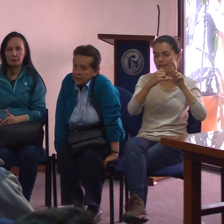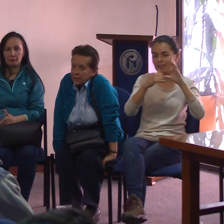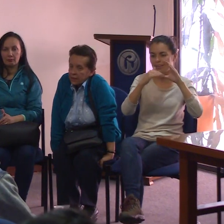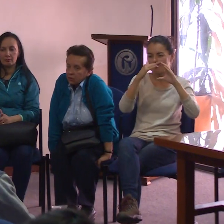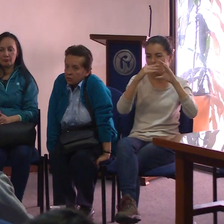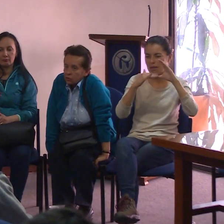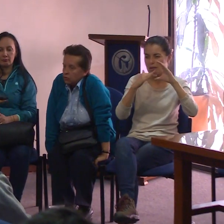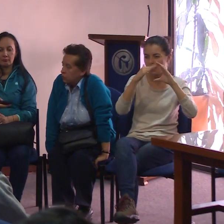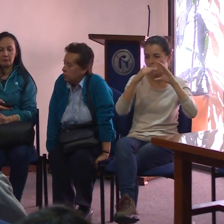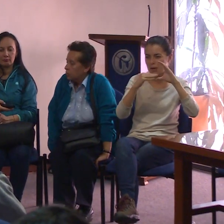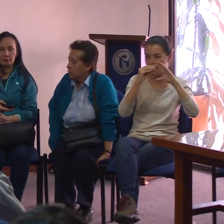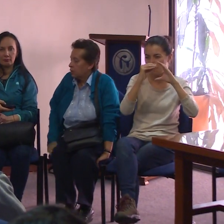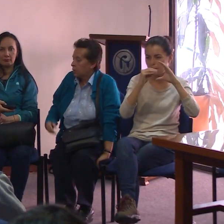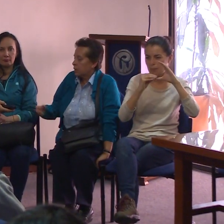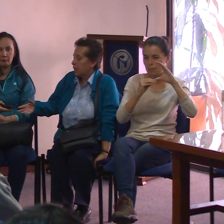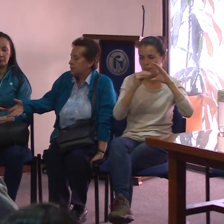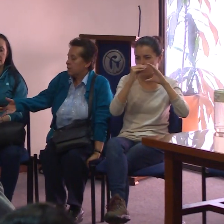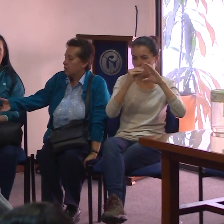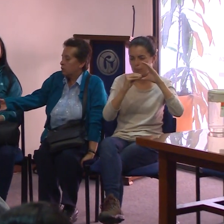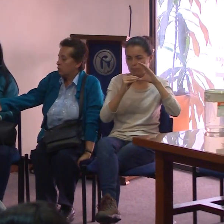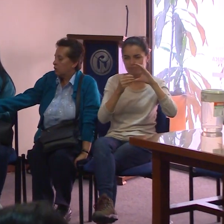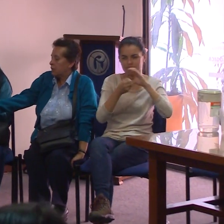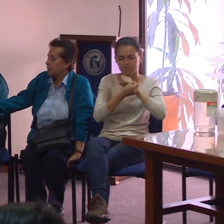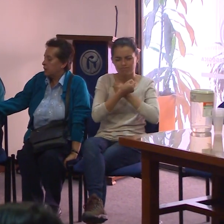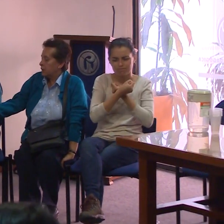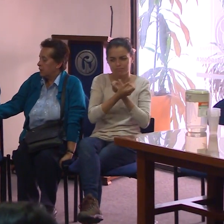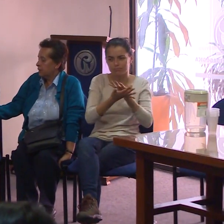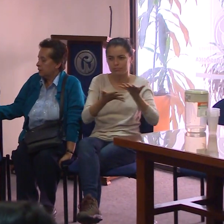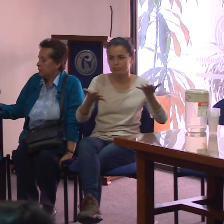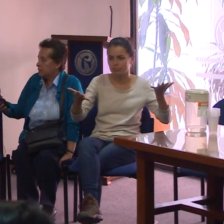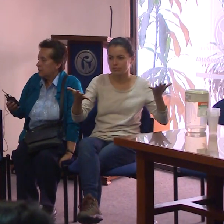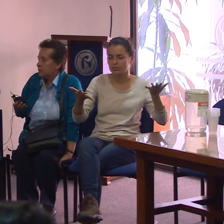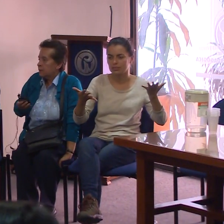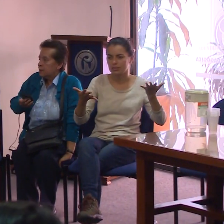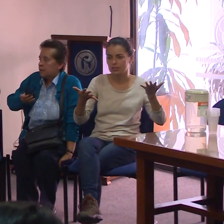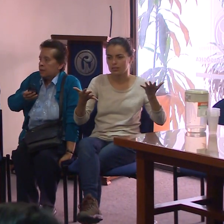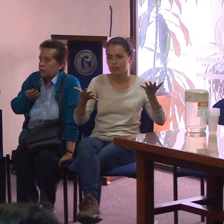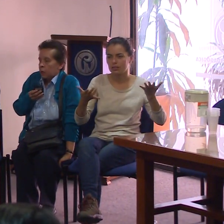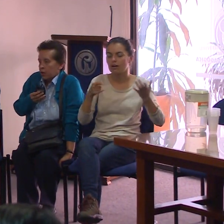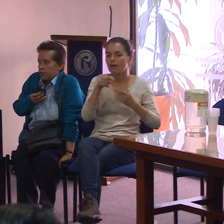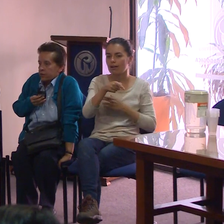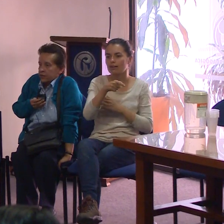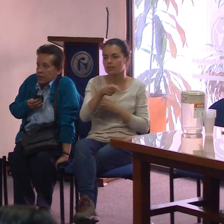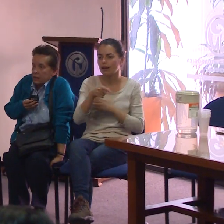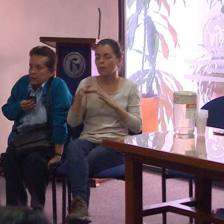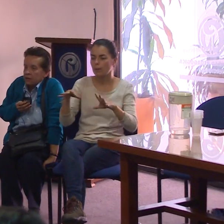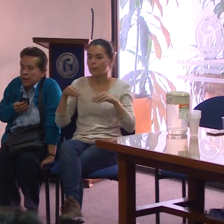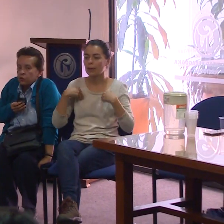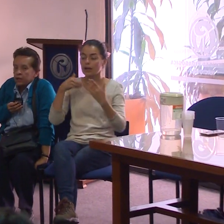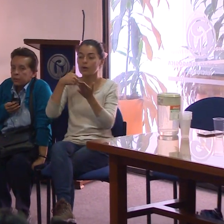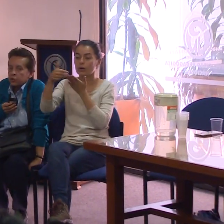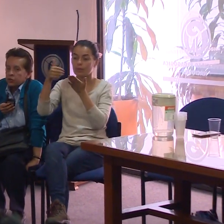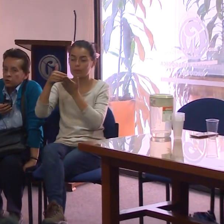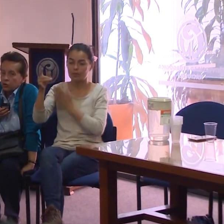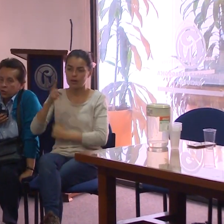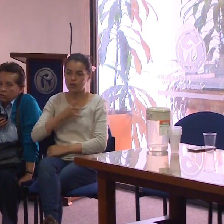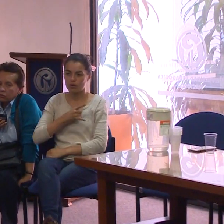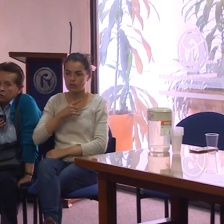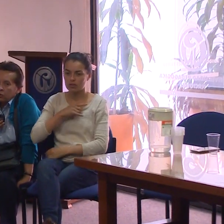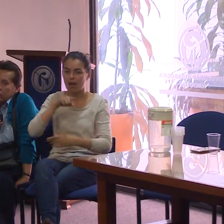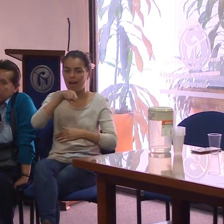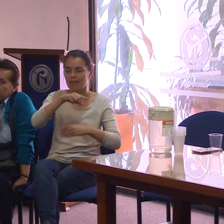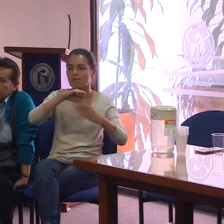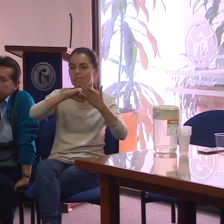Hay bases de datos que han sido adquiridas por la universidad. Hay un